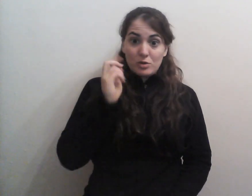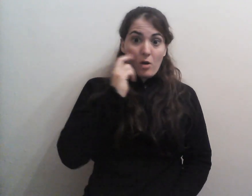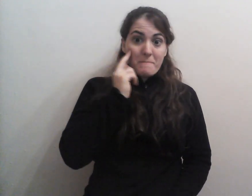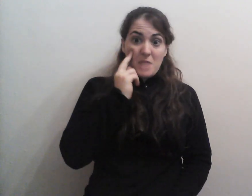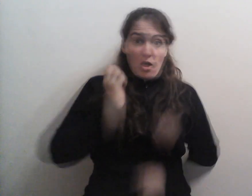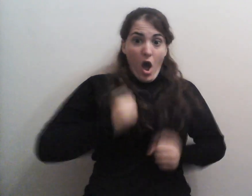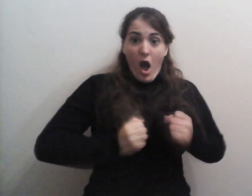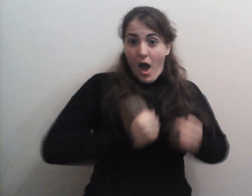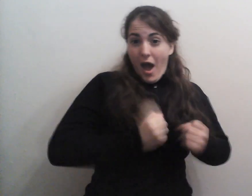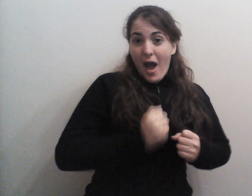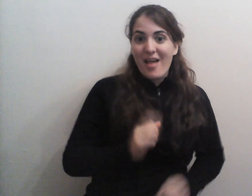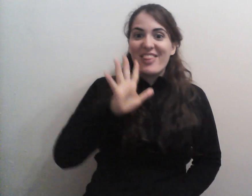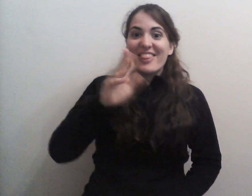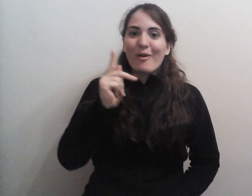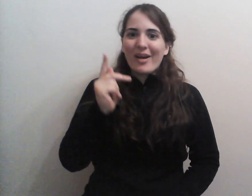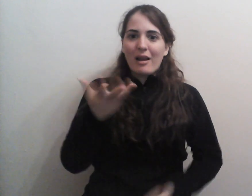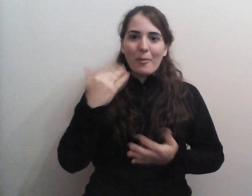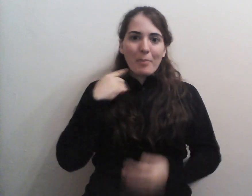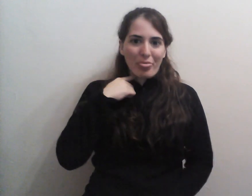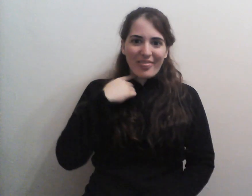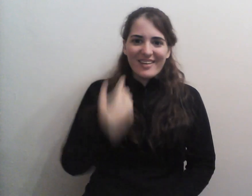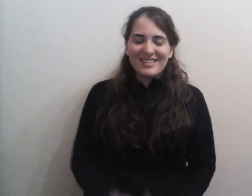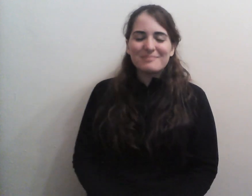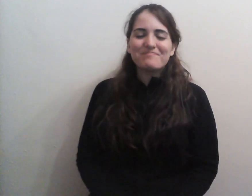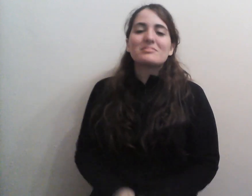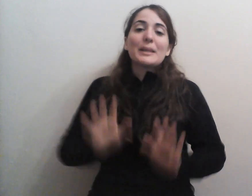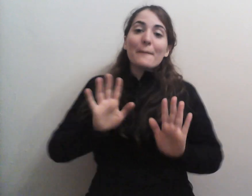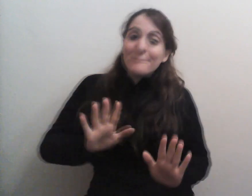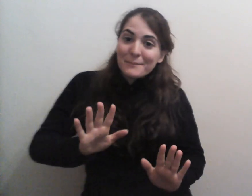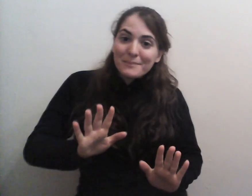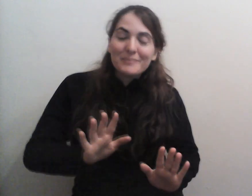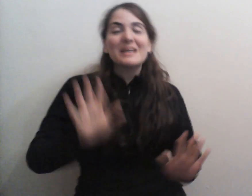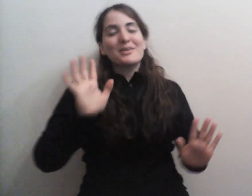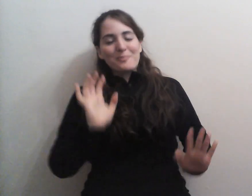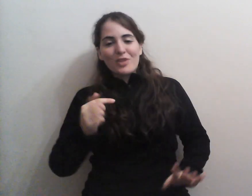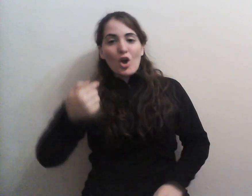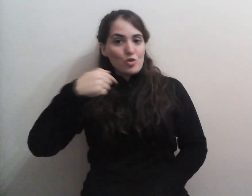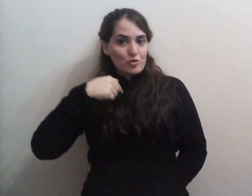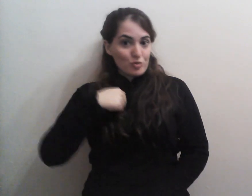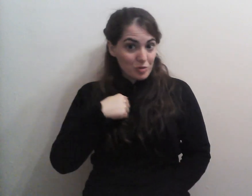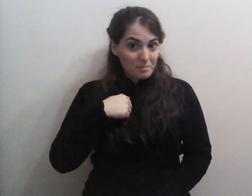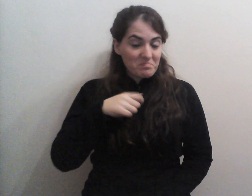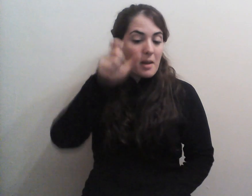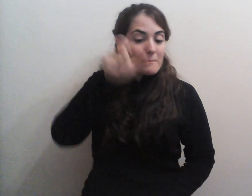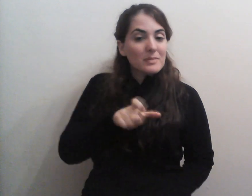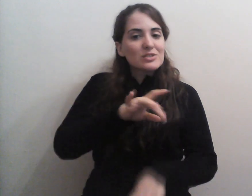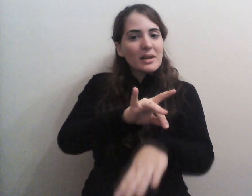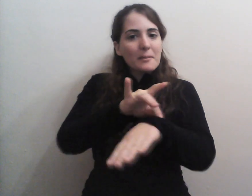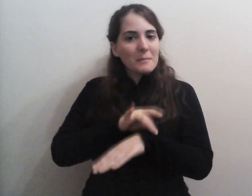Ahora bien, digamos que, bueno, Isabel viene a visitarme en mi casa y yo voy a la verja. Y yo abro la verja